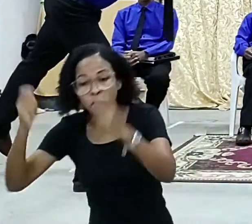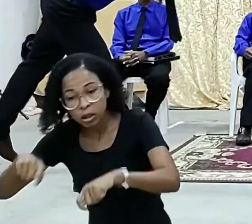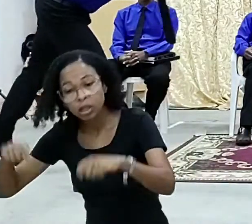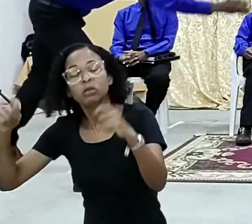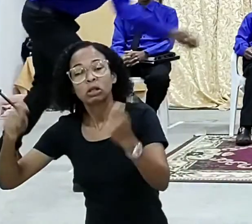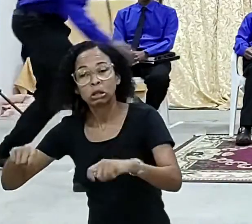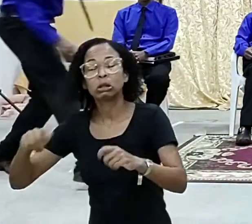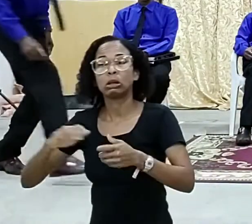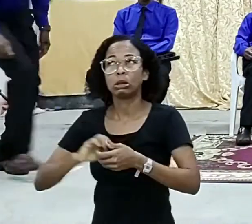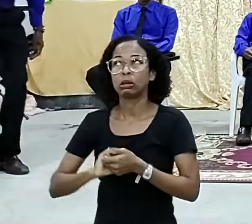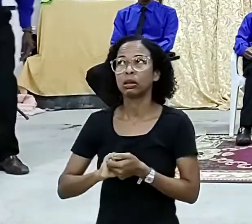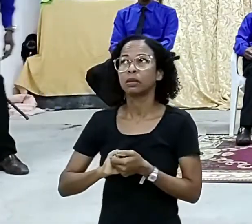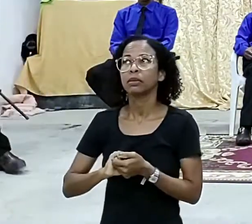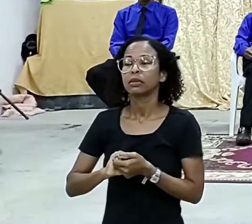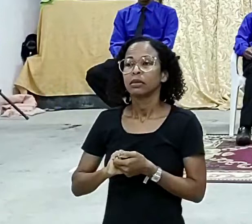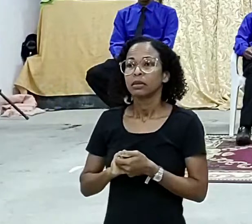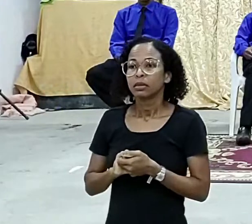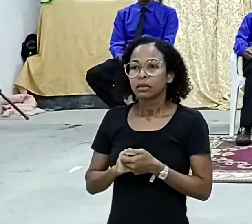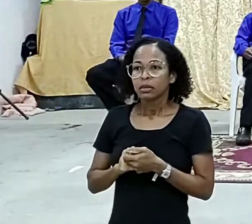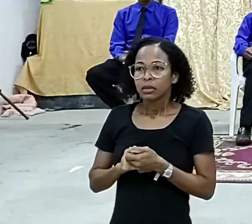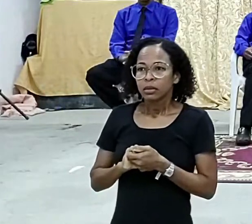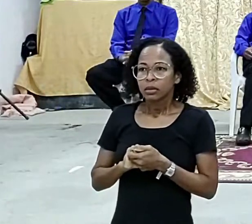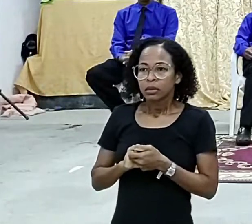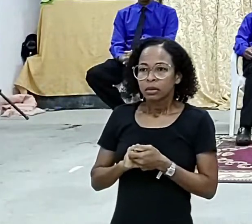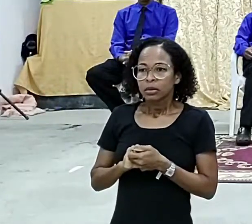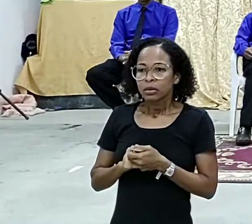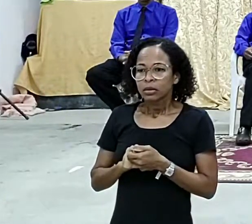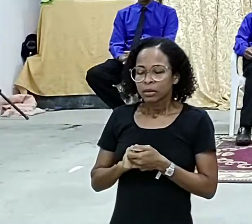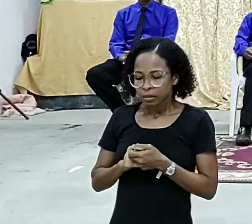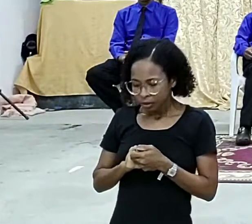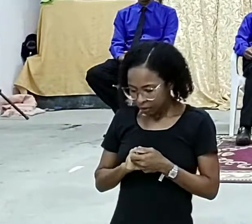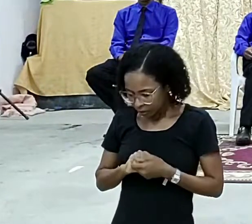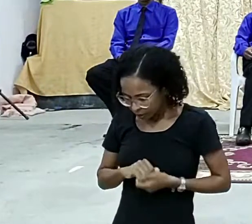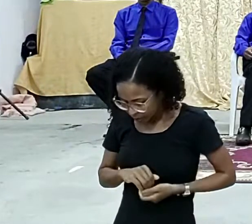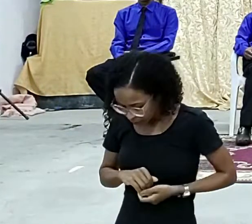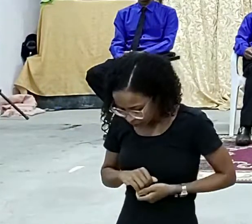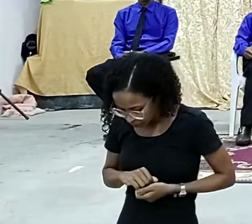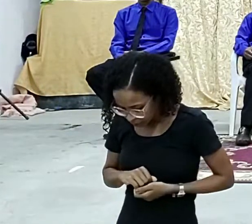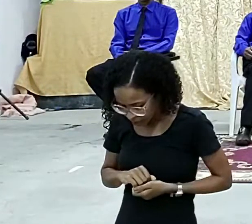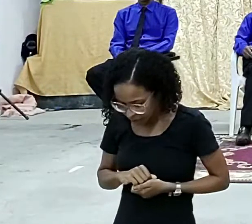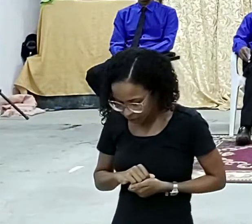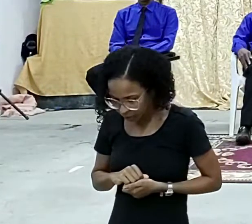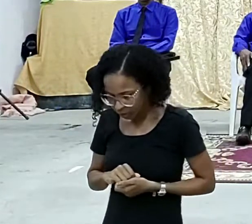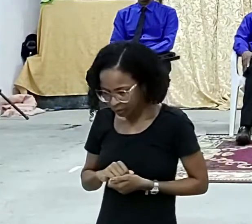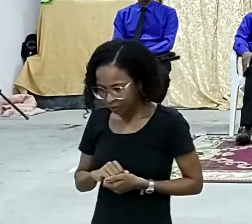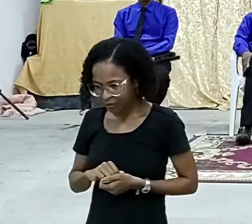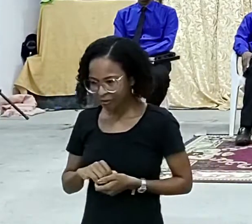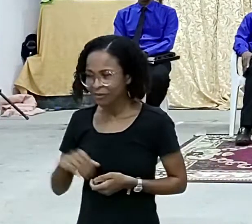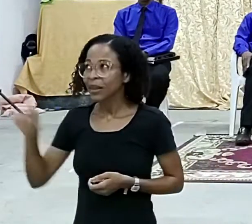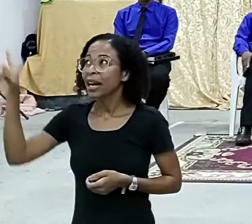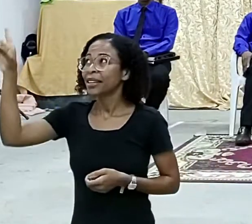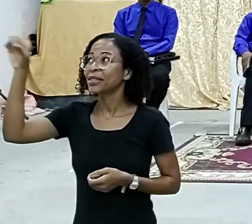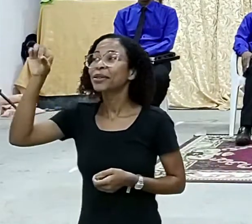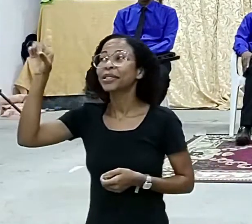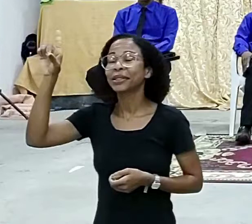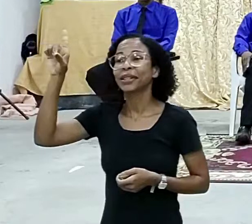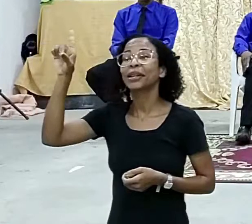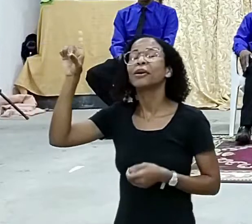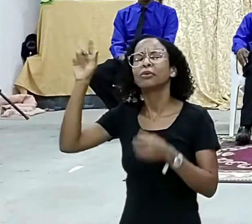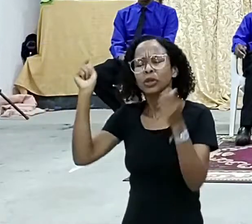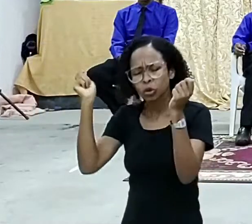que a gente não tem nem como comparar. É o estalar de